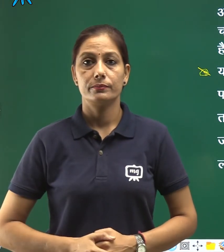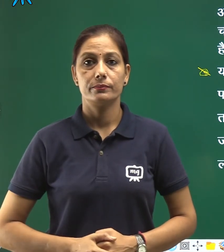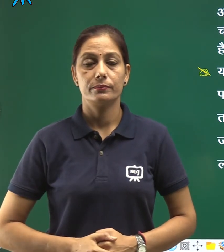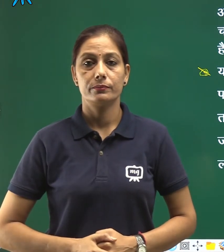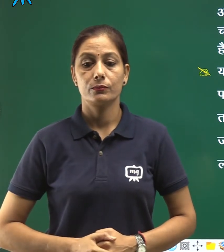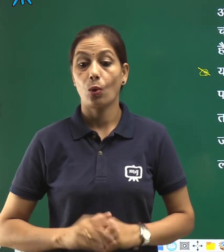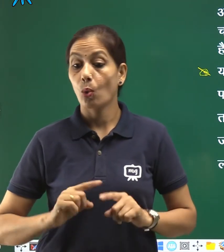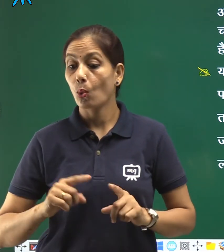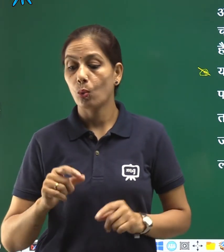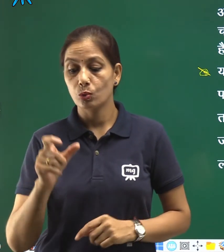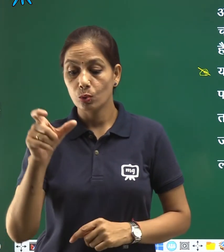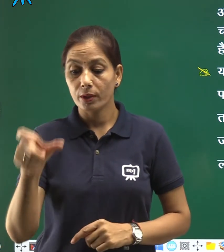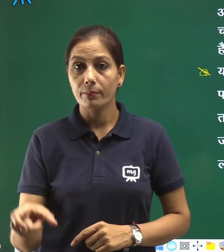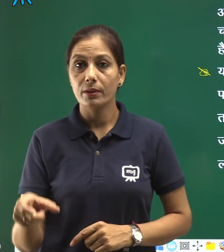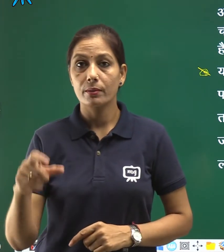तो कैप्टन